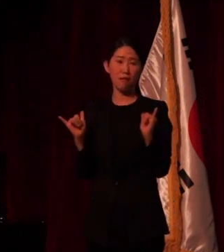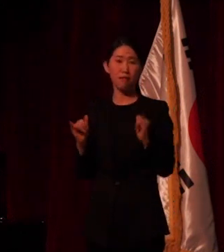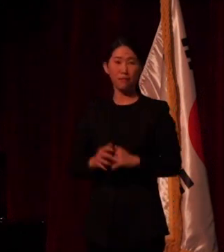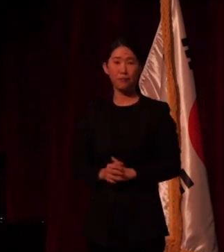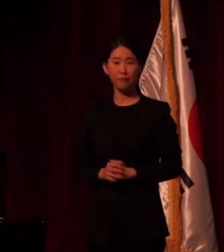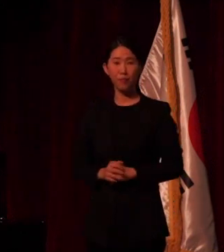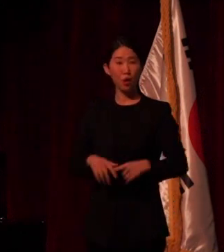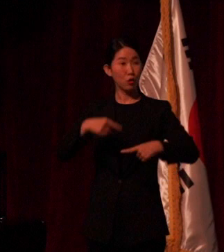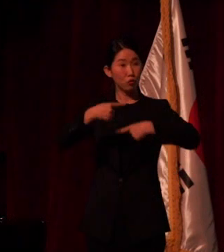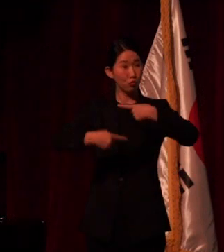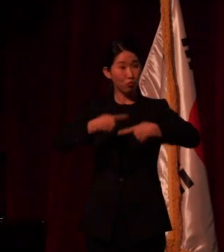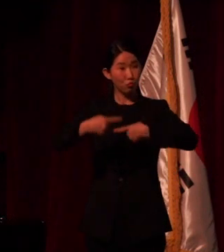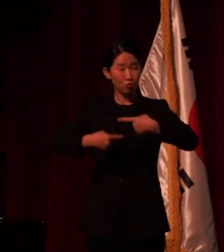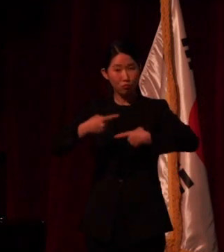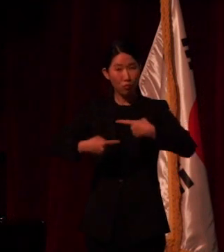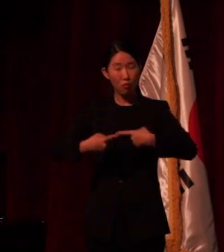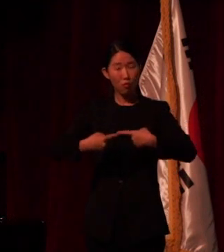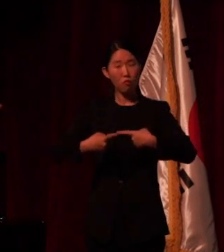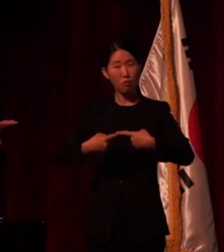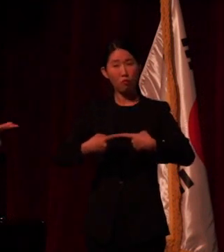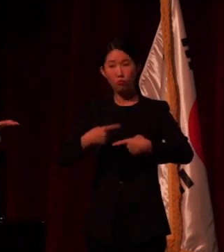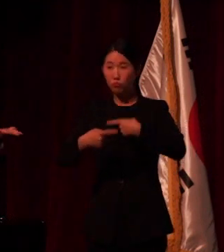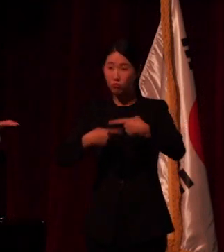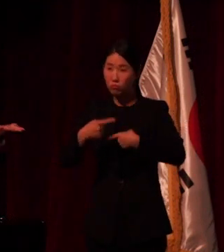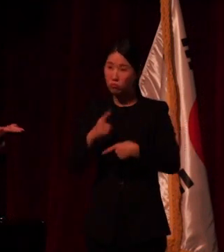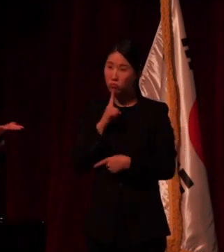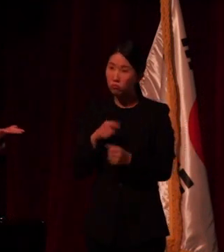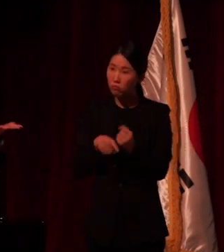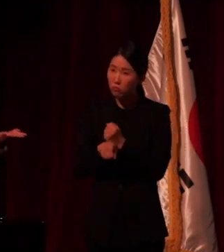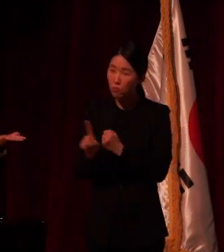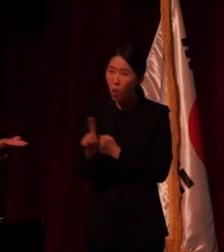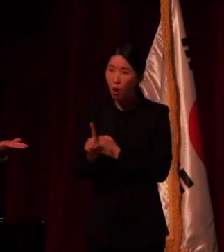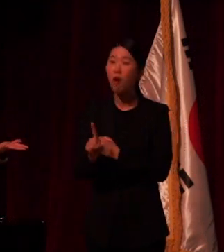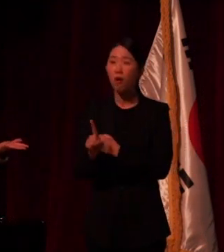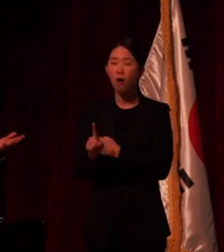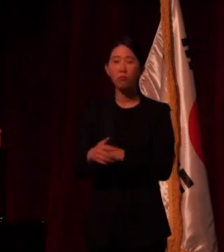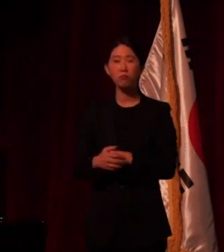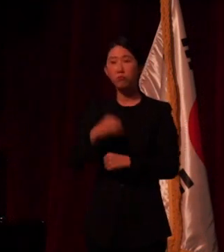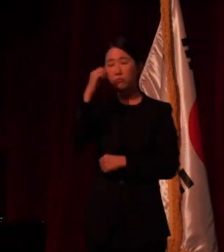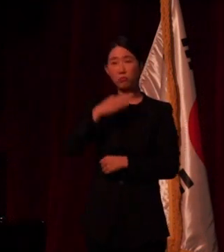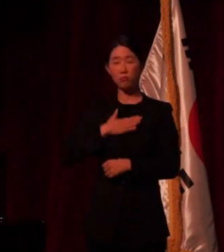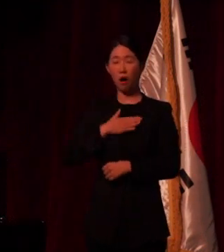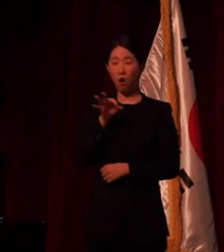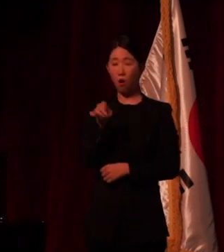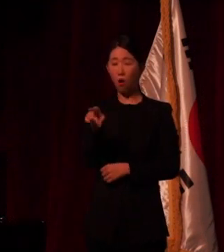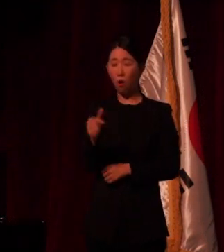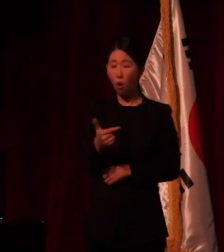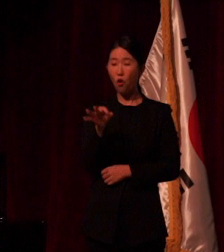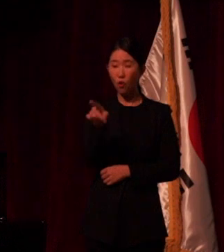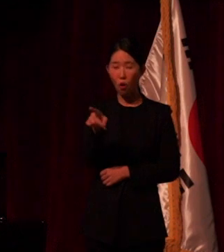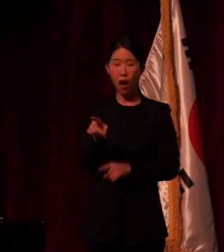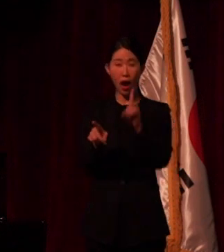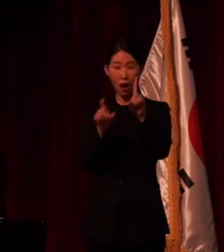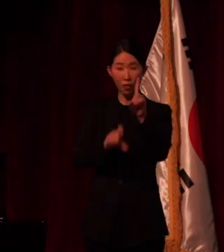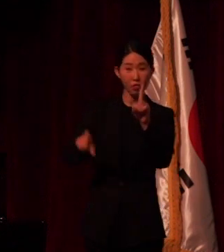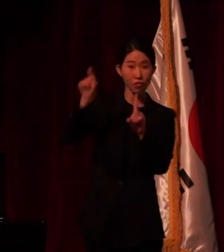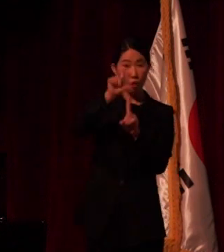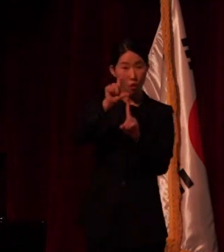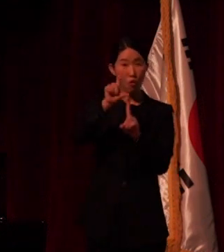수어를 사용한다는 것은 단순히 다른 언어를 하나 더 할 수 있는 사람이 되는 것을